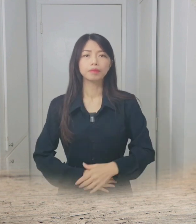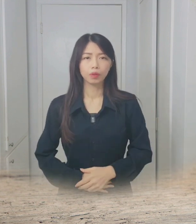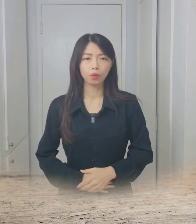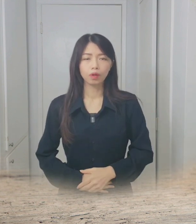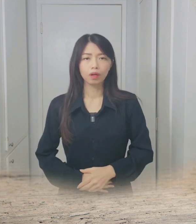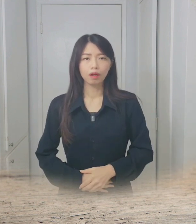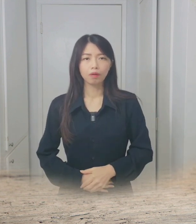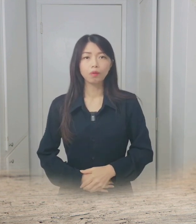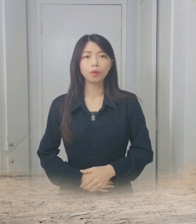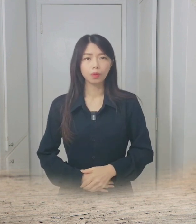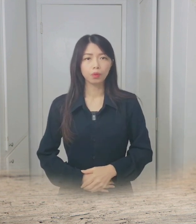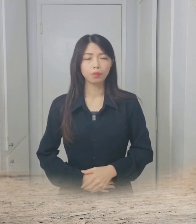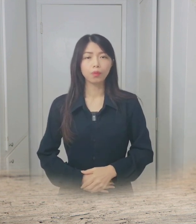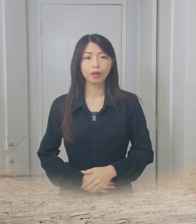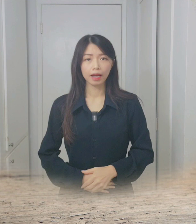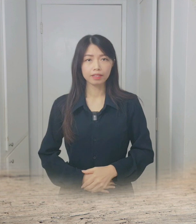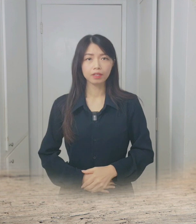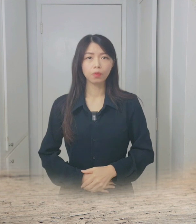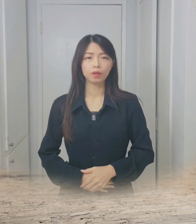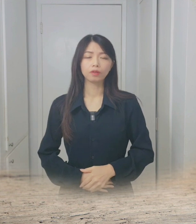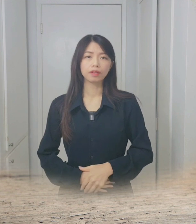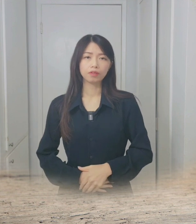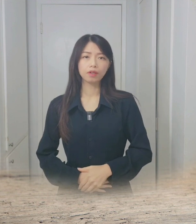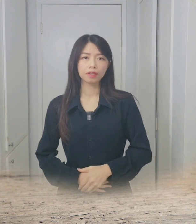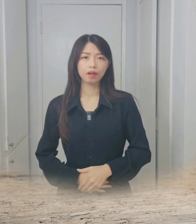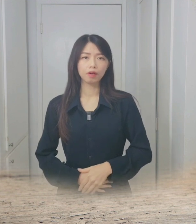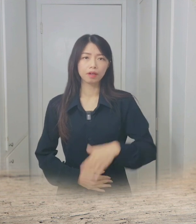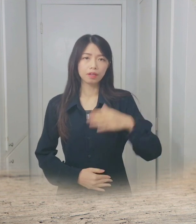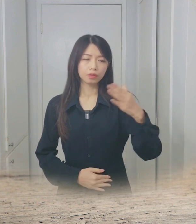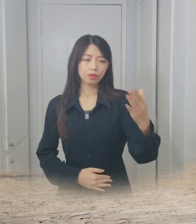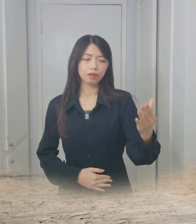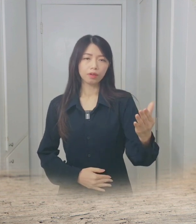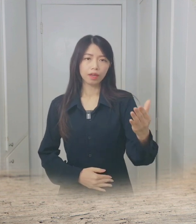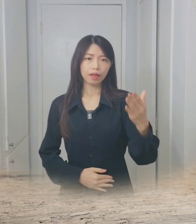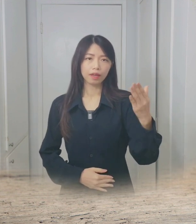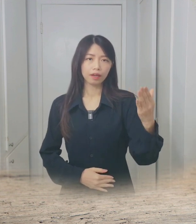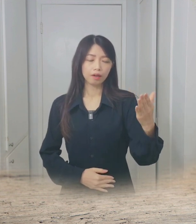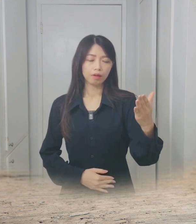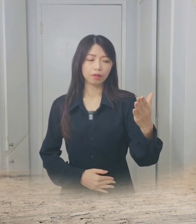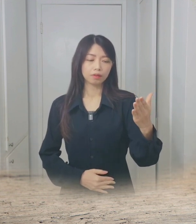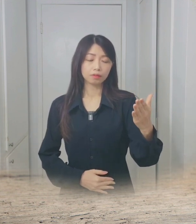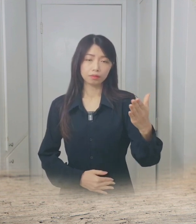마음으로 몸으로 몸을 가지고 이런 뜻의 수어는요. 손을 이렇게